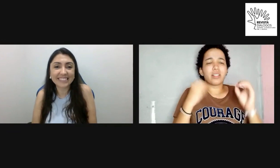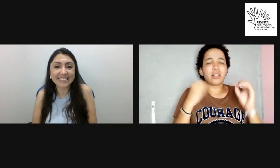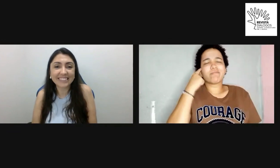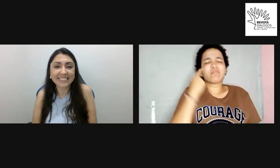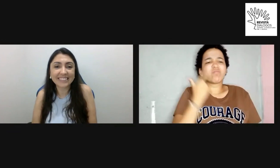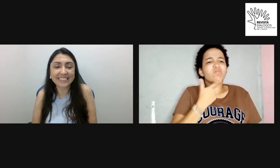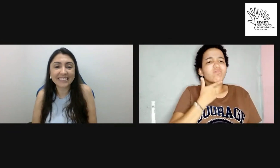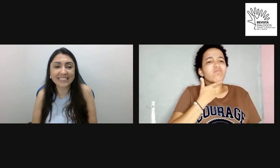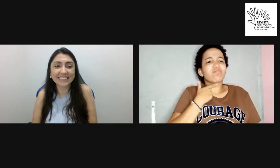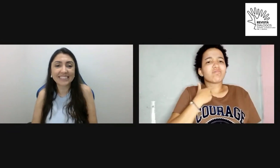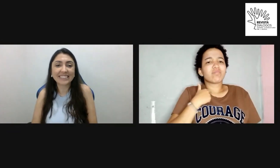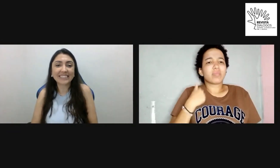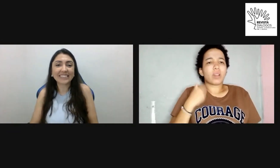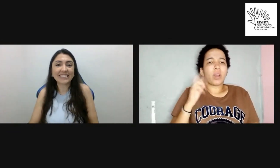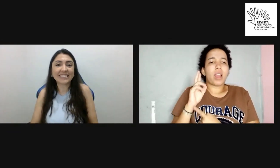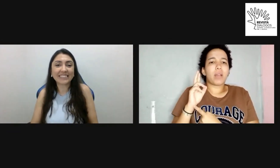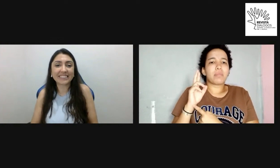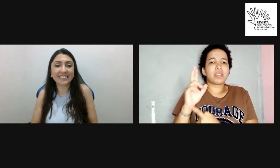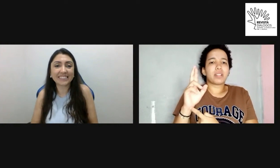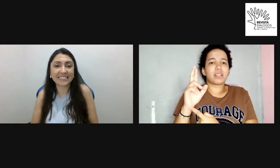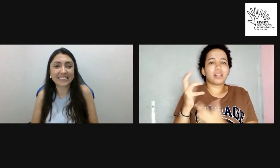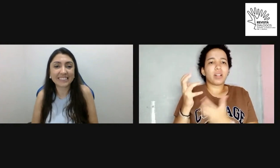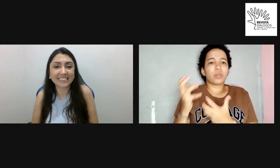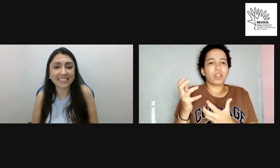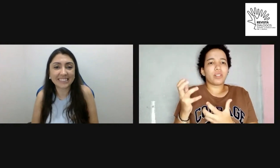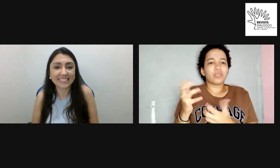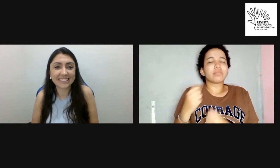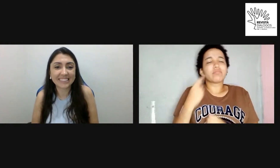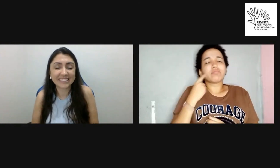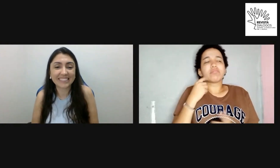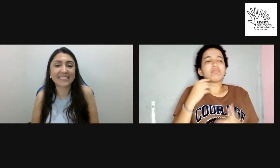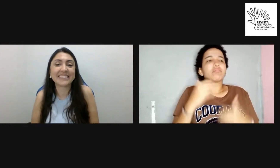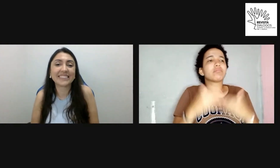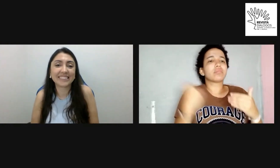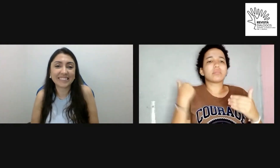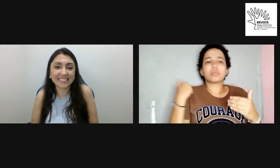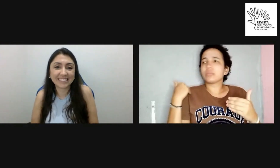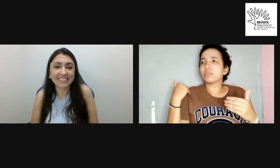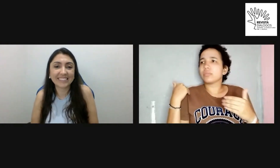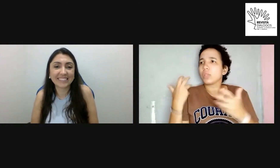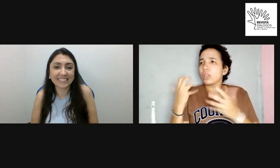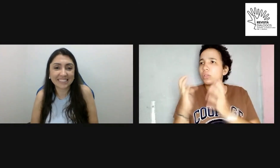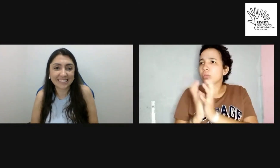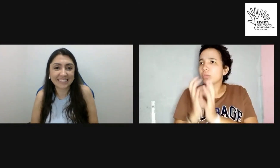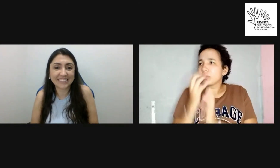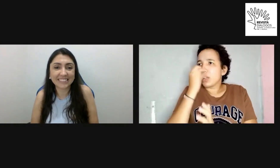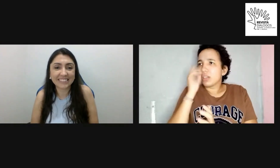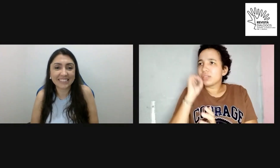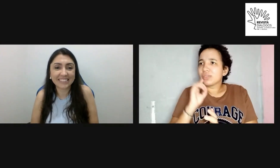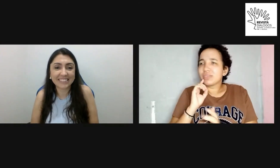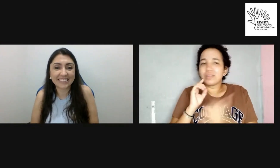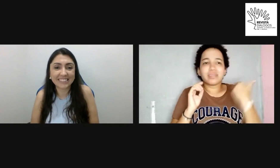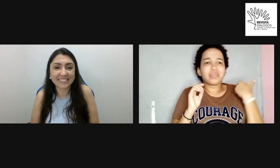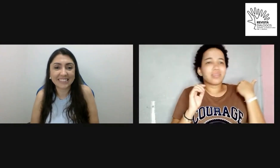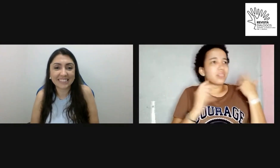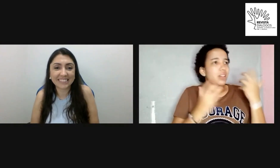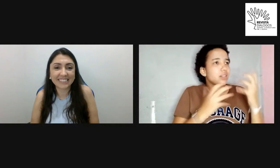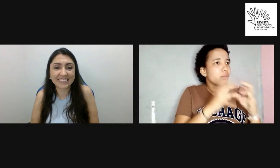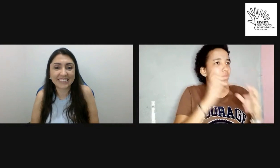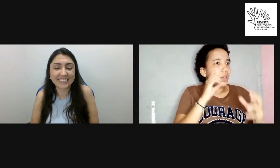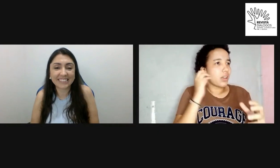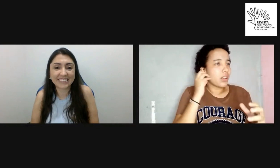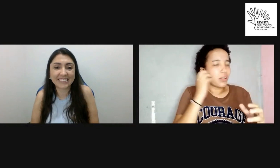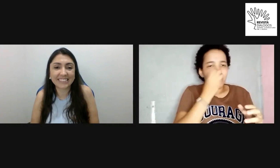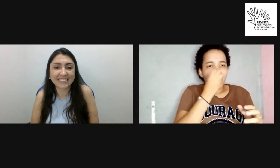Eu desejei ser representante dessa categoria. Fui chamada para participar de grupos de palhaços surdos e também